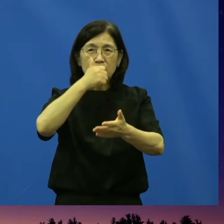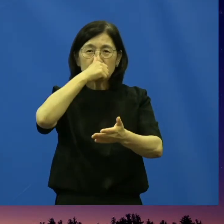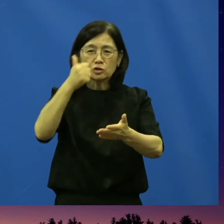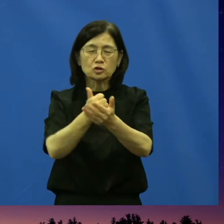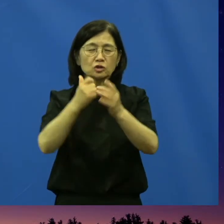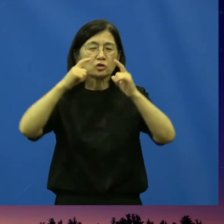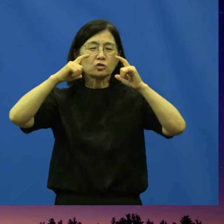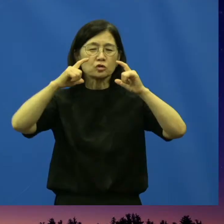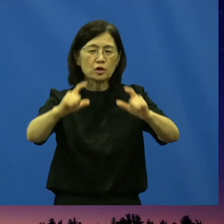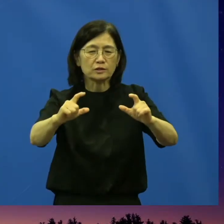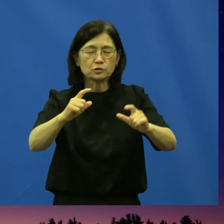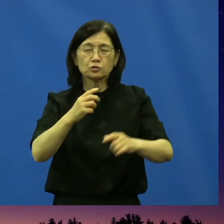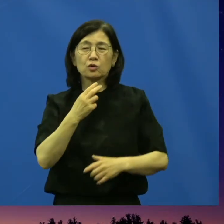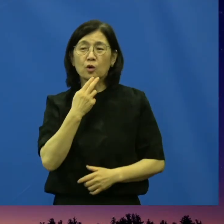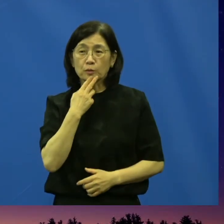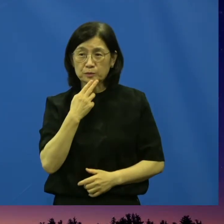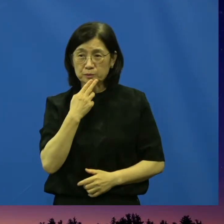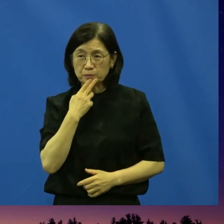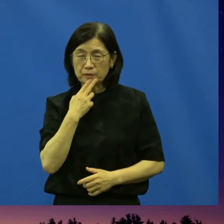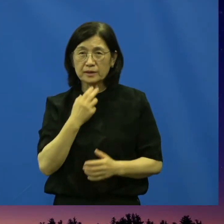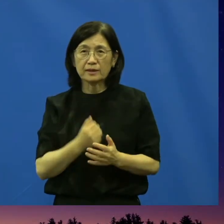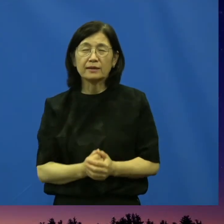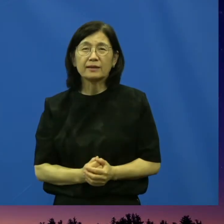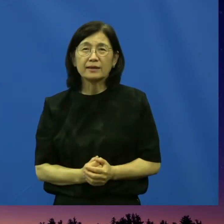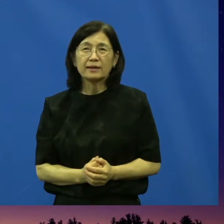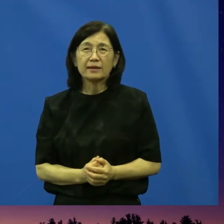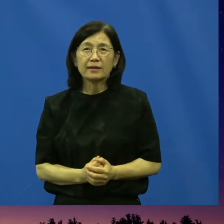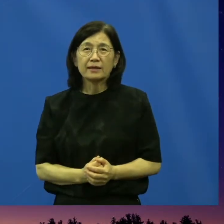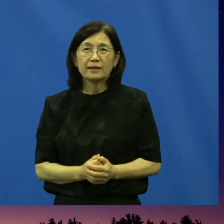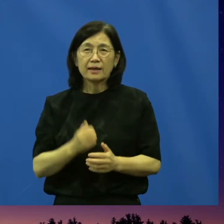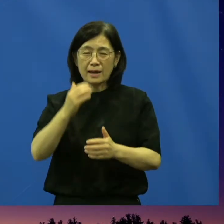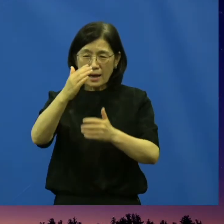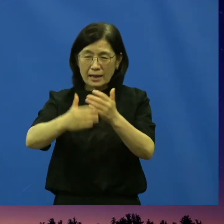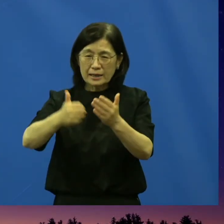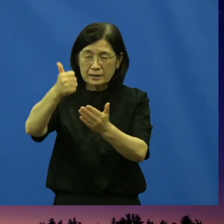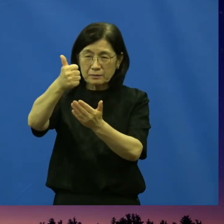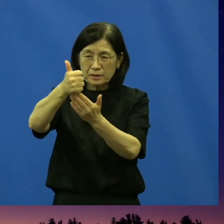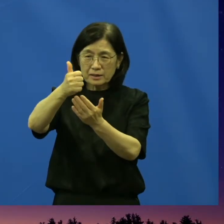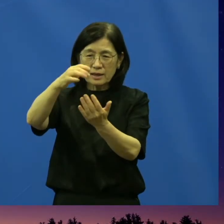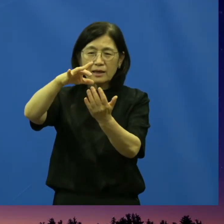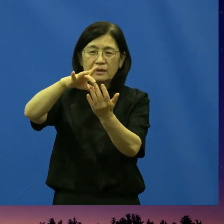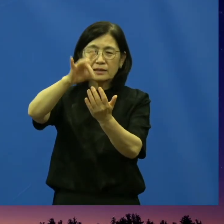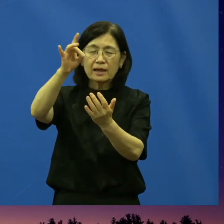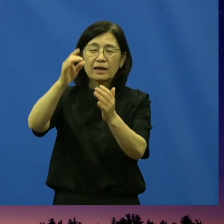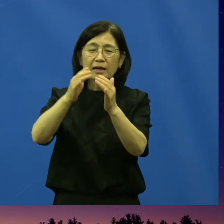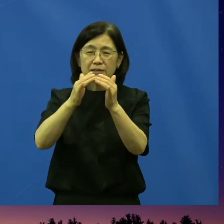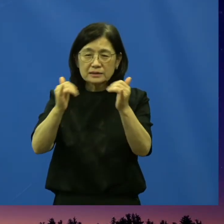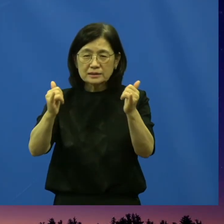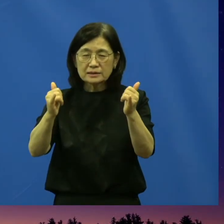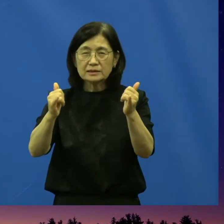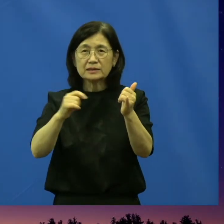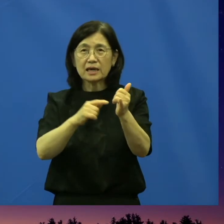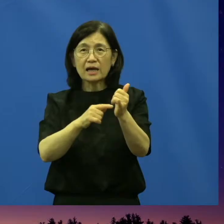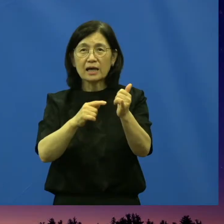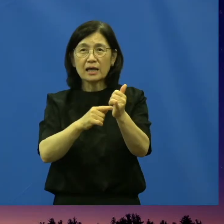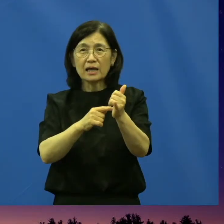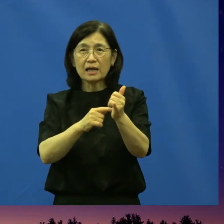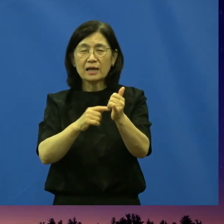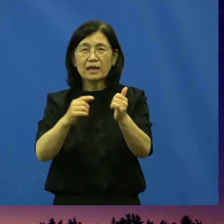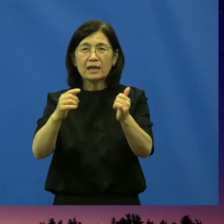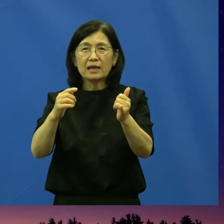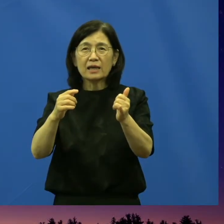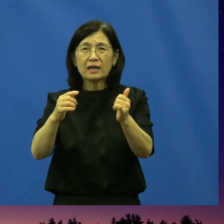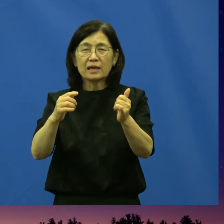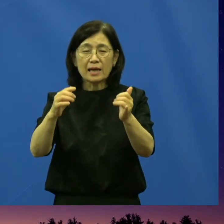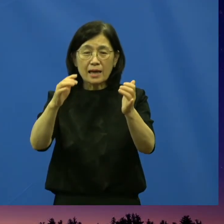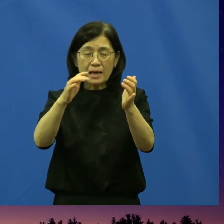하나님이 의롭다 하셨어요. 누구에게? 하나님이 택하신 자들. 그 택하신 자들이 누구입니까? 예수 그리스도의